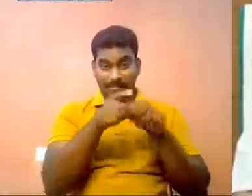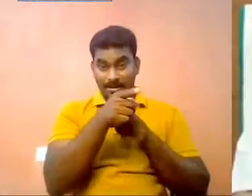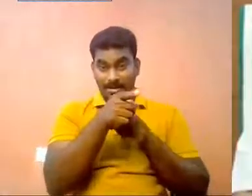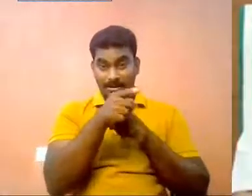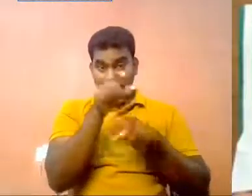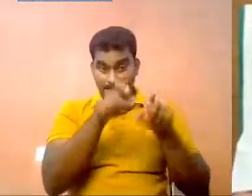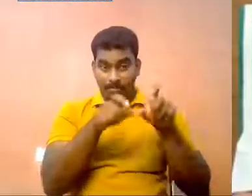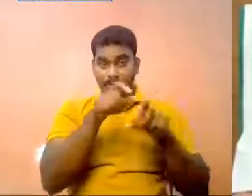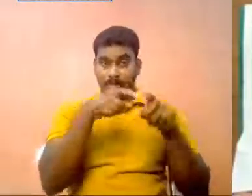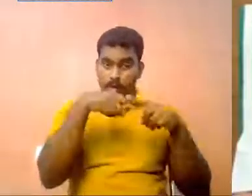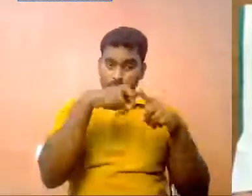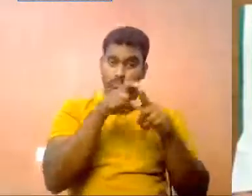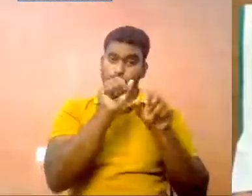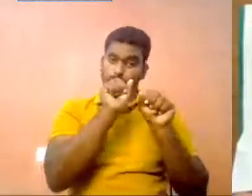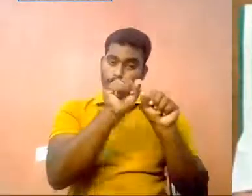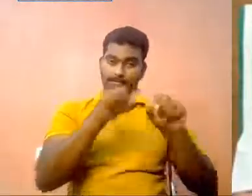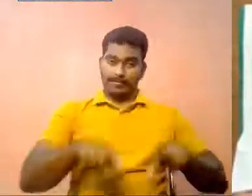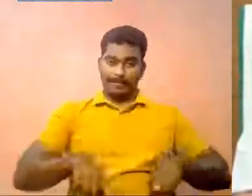ജനങ്ങൾ